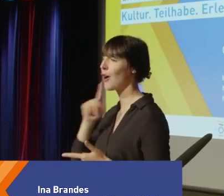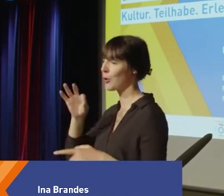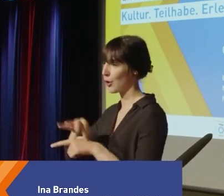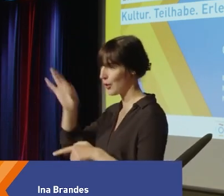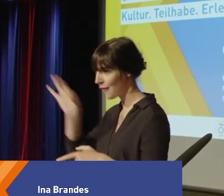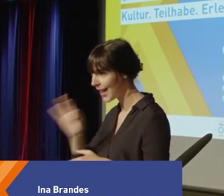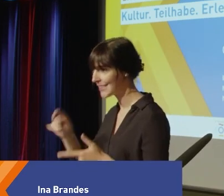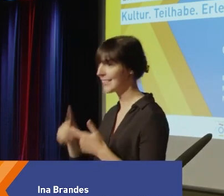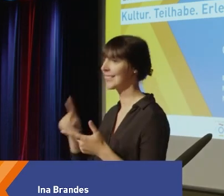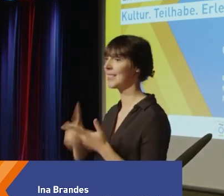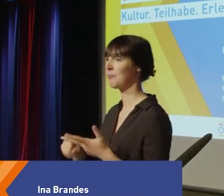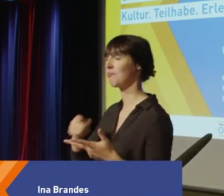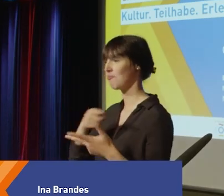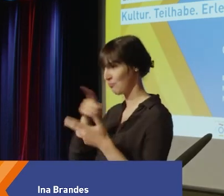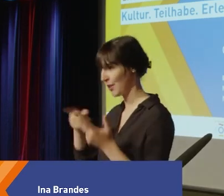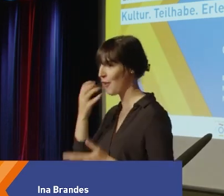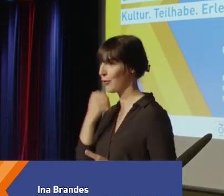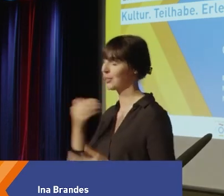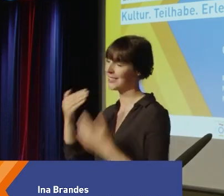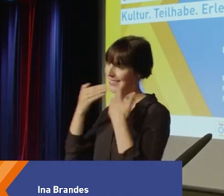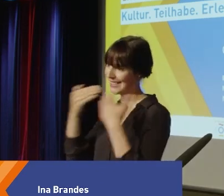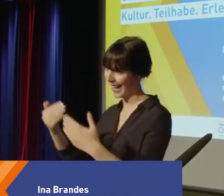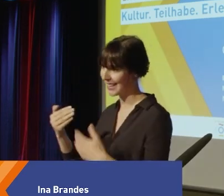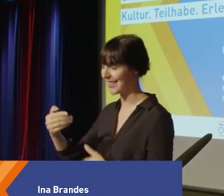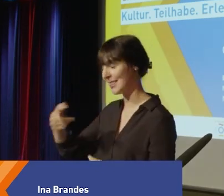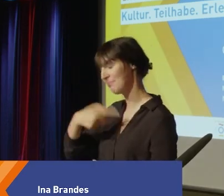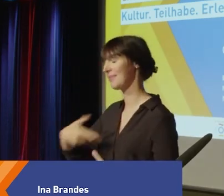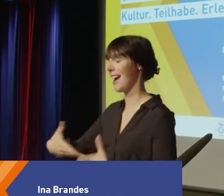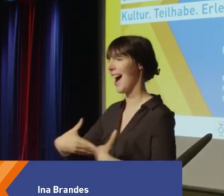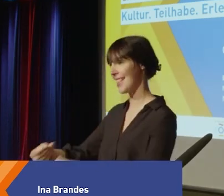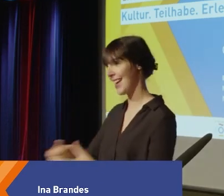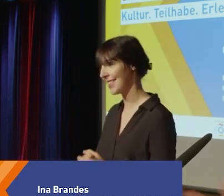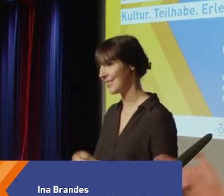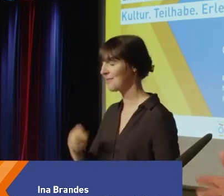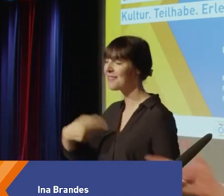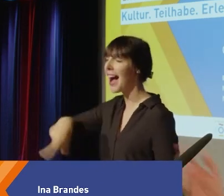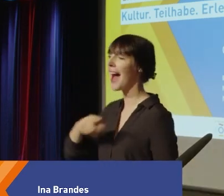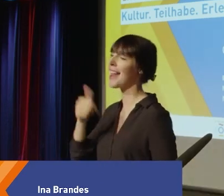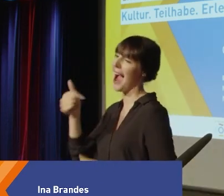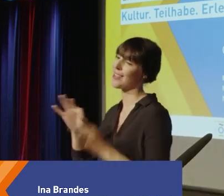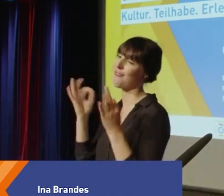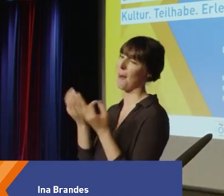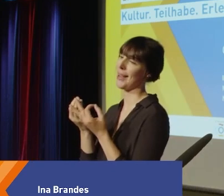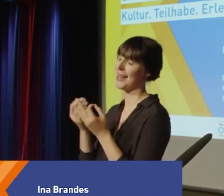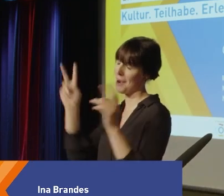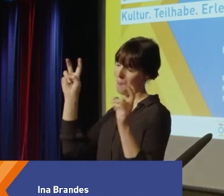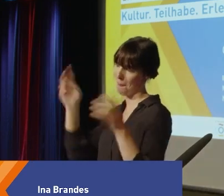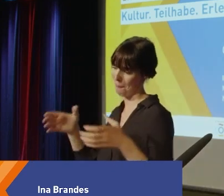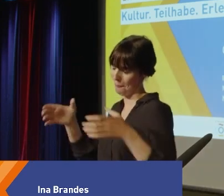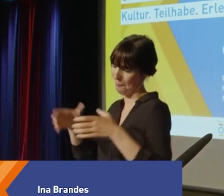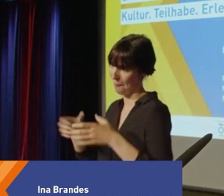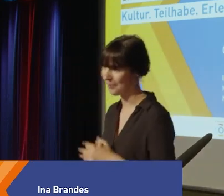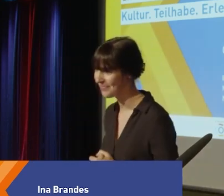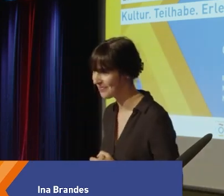Ihnen, liebe Frau Dr. Rischhoff-Patzinger, auch wenn wir heute nicht bei Ihnen zu Gast sind, aber es ist ja trotzdem alles eine Familie, eine brüderliche Familie, wie wir gerade gelernt